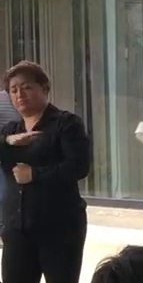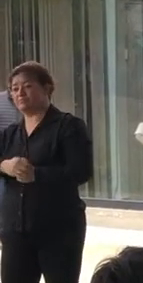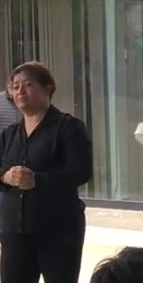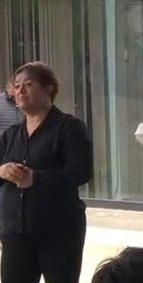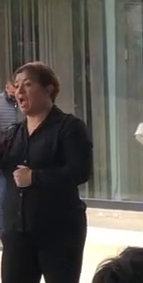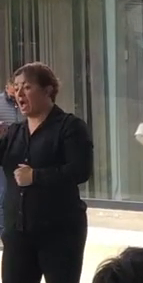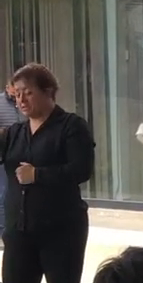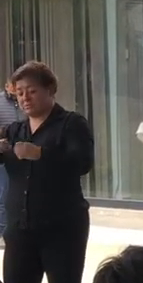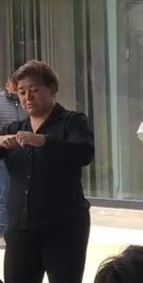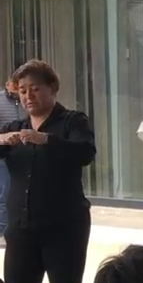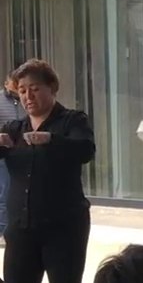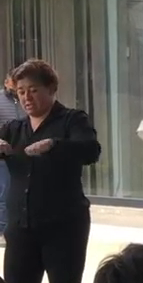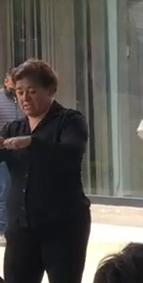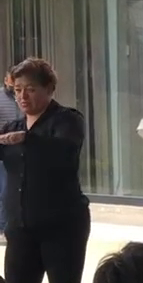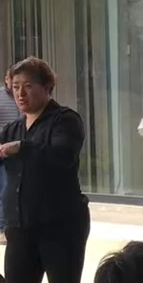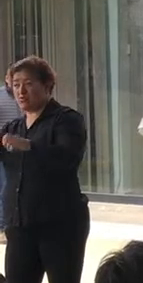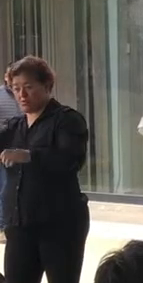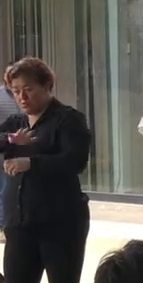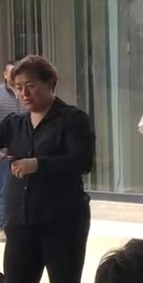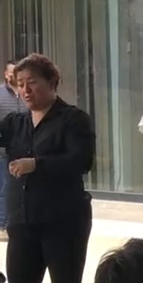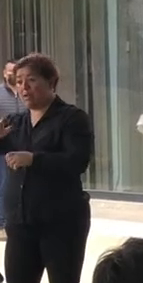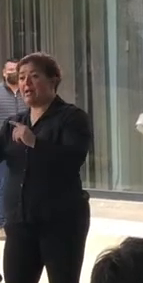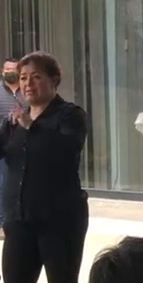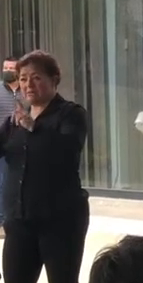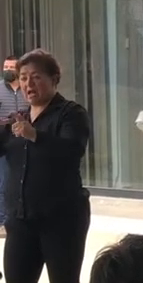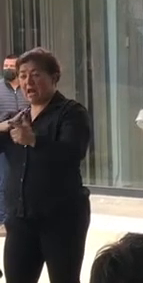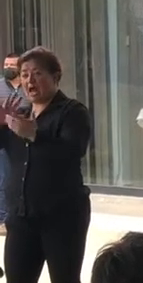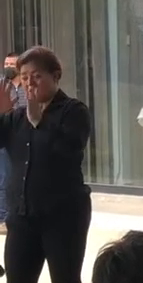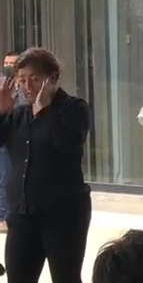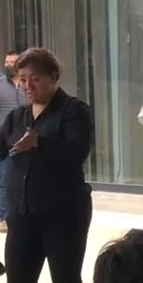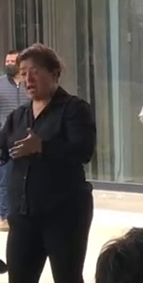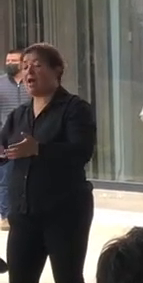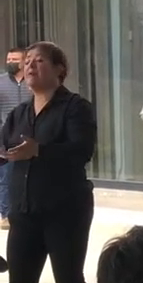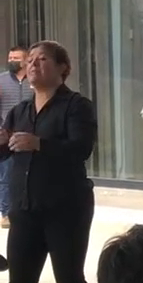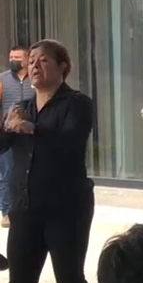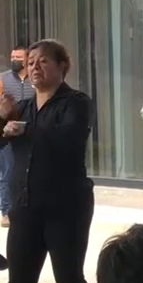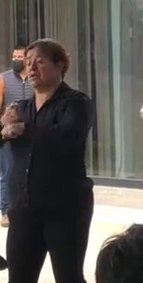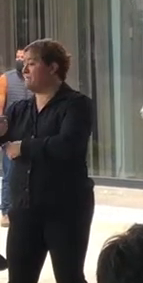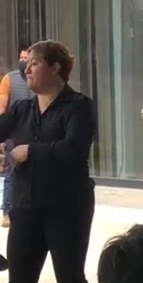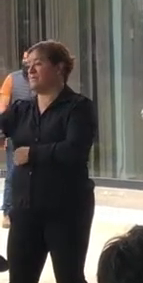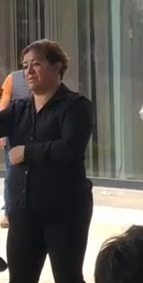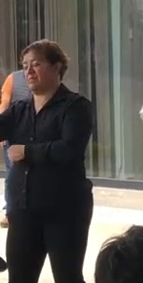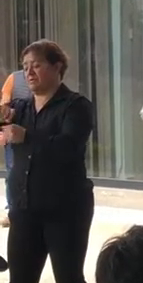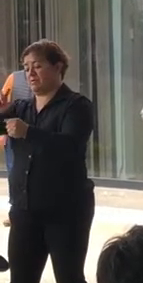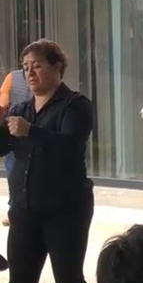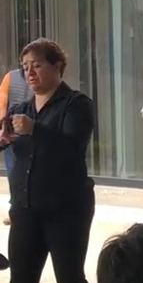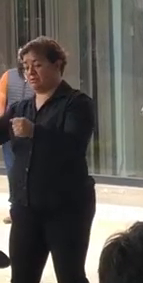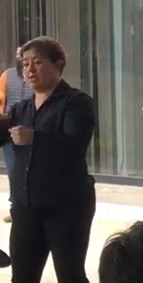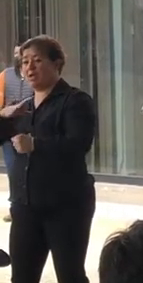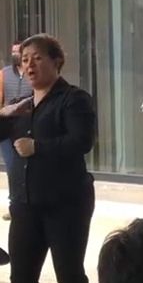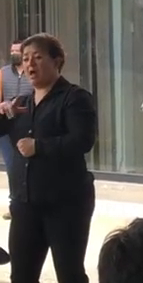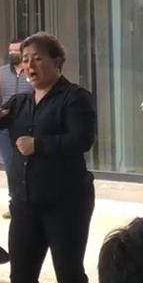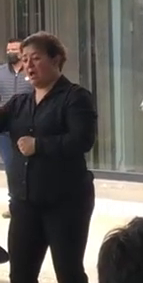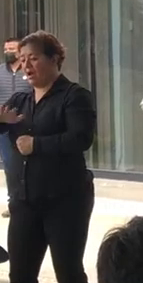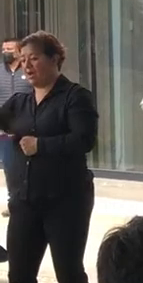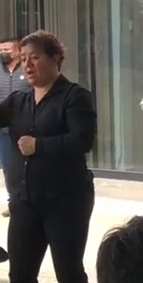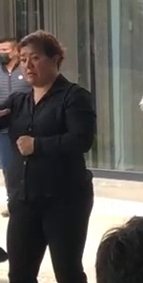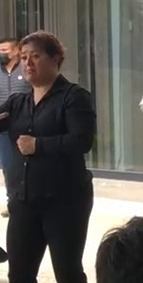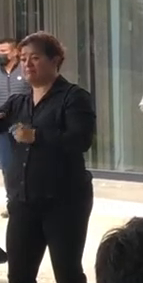equipamiento la escala se convierte en el primer estado a nivel nacional en contar con un cerco